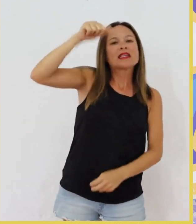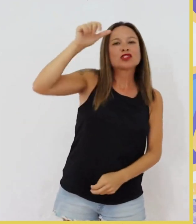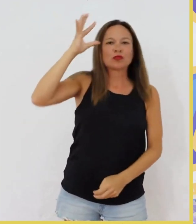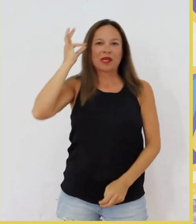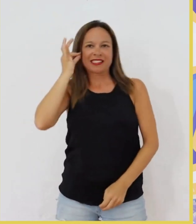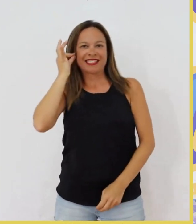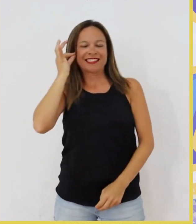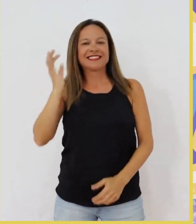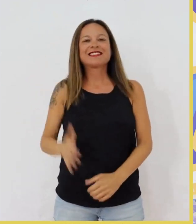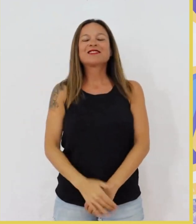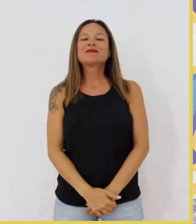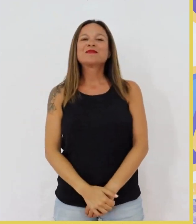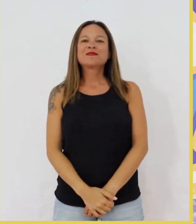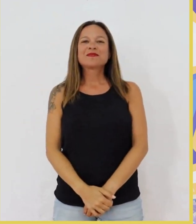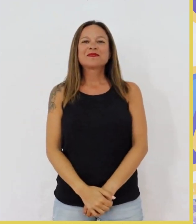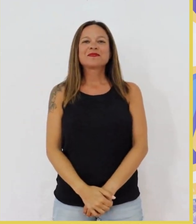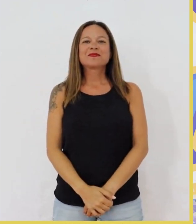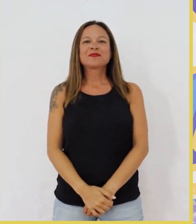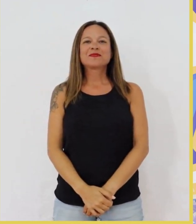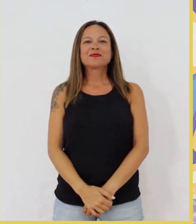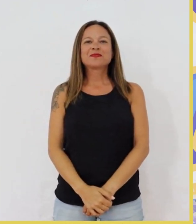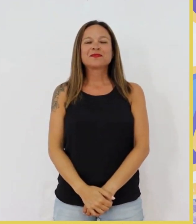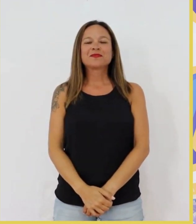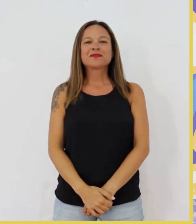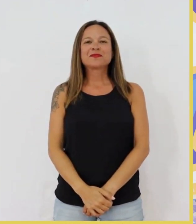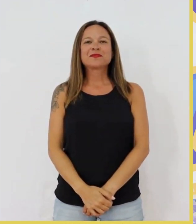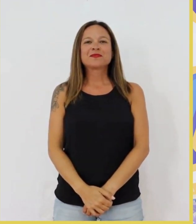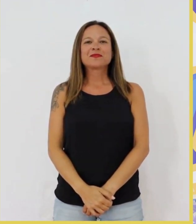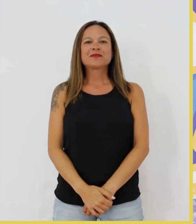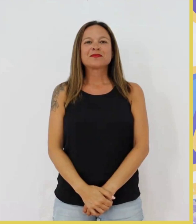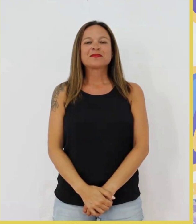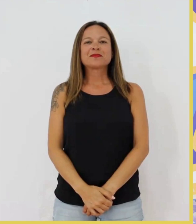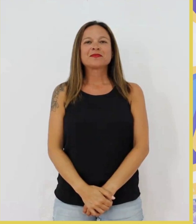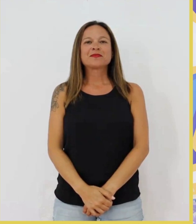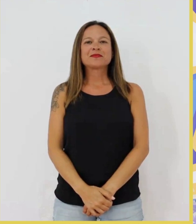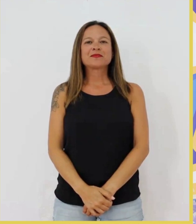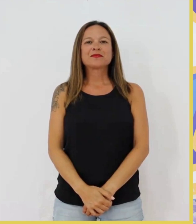Mi nombre es Ezequiel y voy a hablar de los maestros y la maestra.